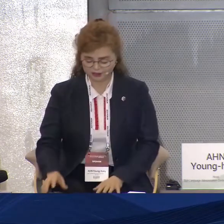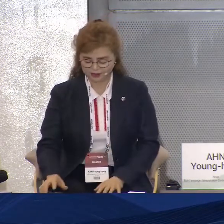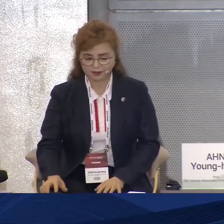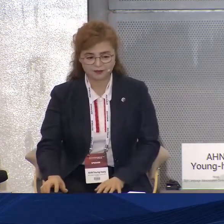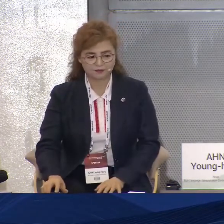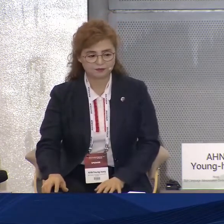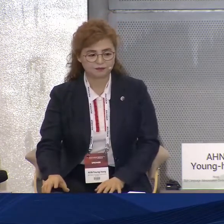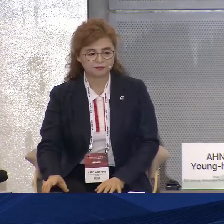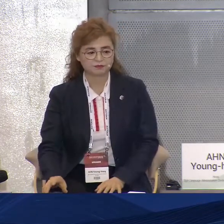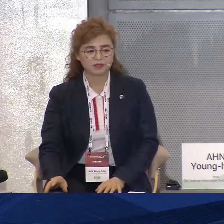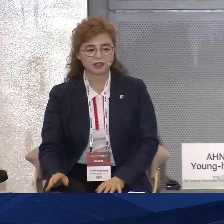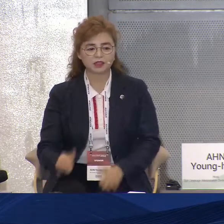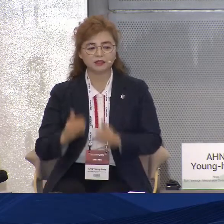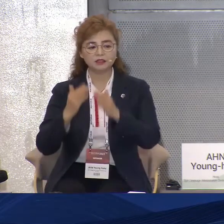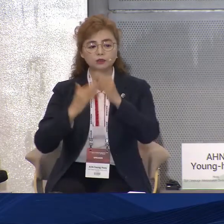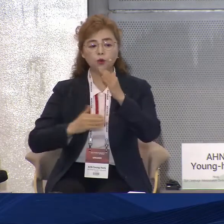필요해요.